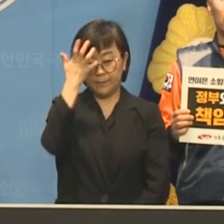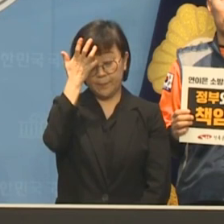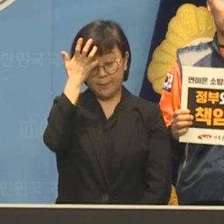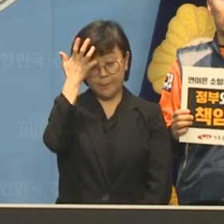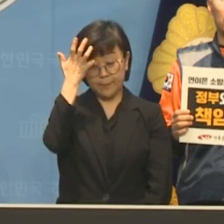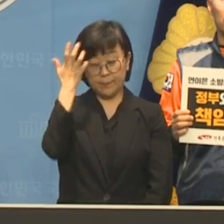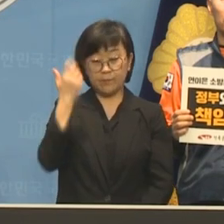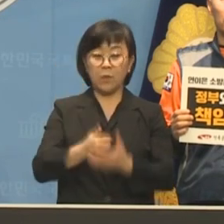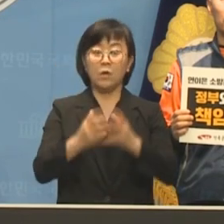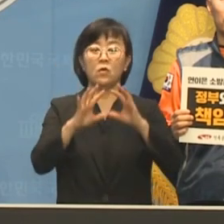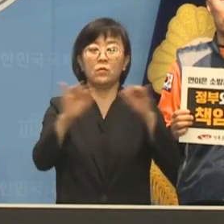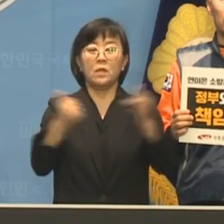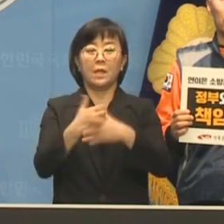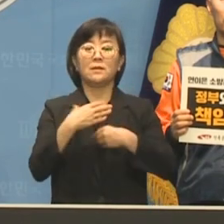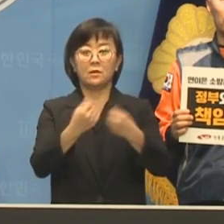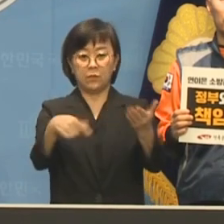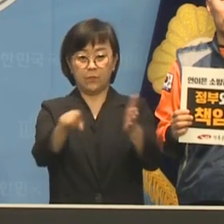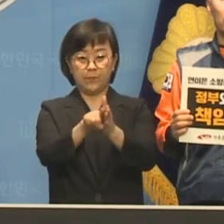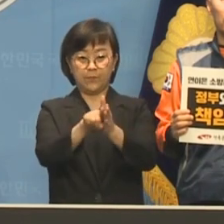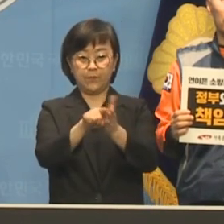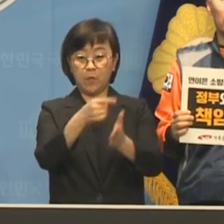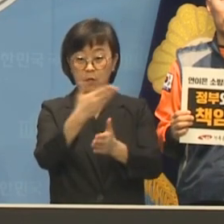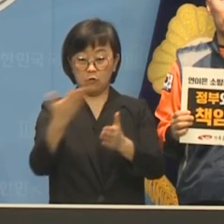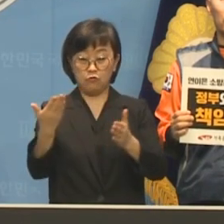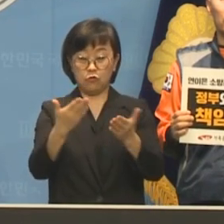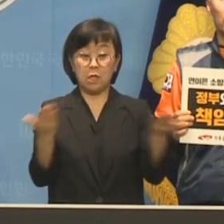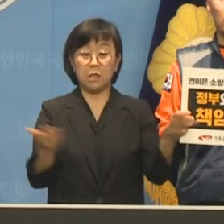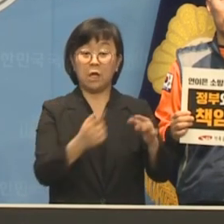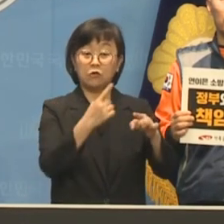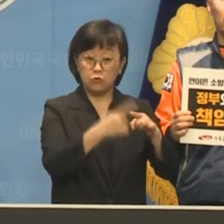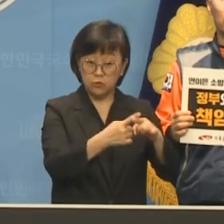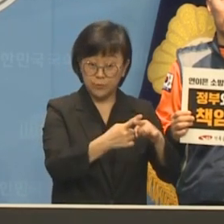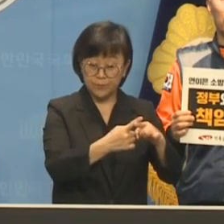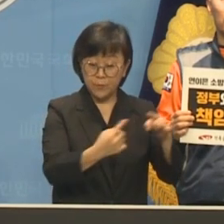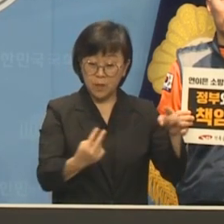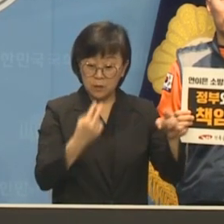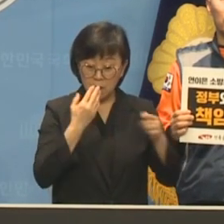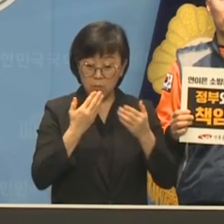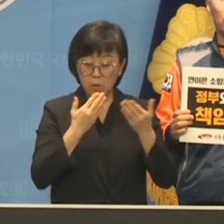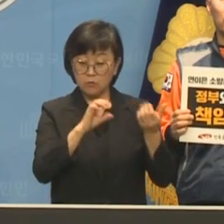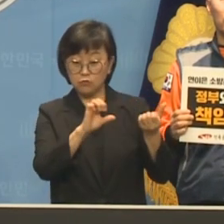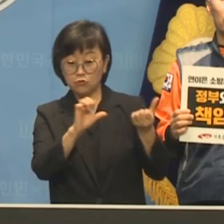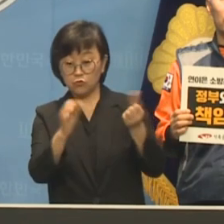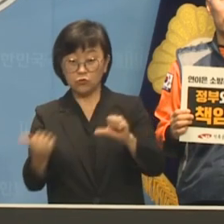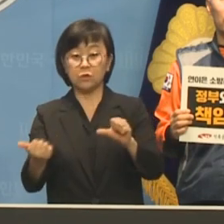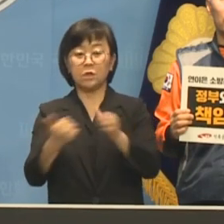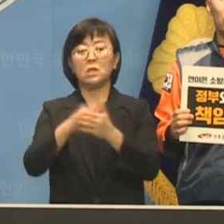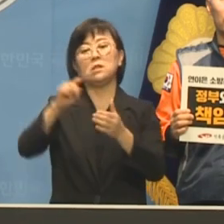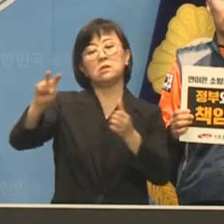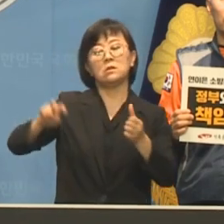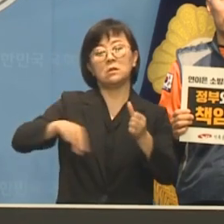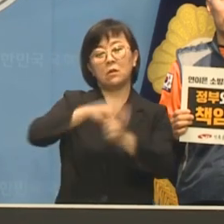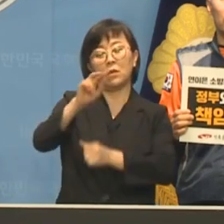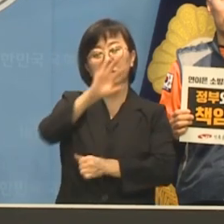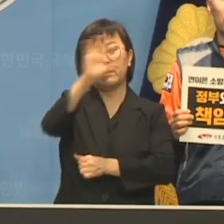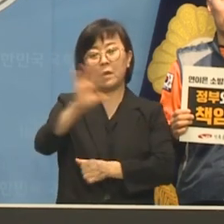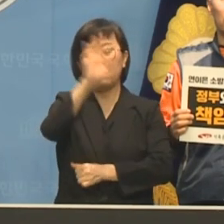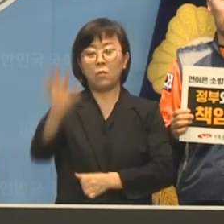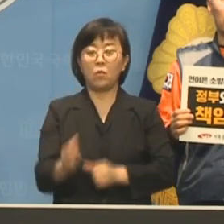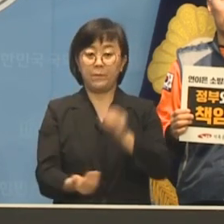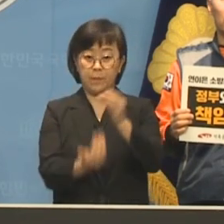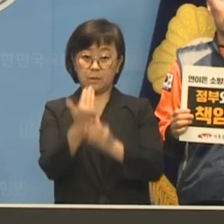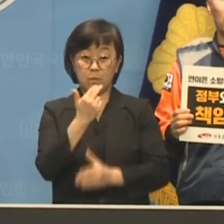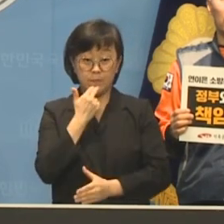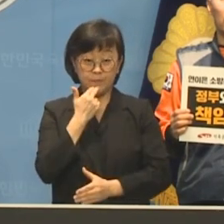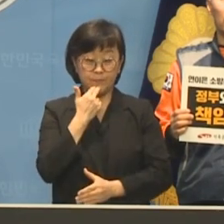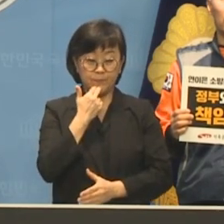더 이상 국민의 안전을 위해 소방관이 생명을 내던져야 하는 상황이 반복되지 않도록